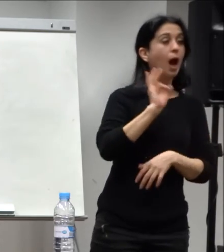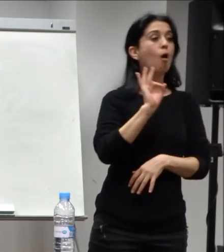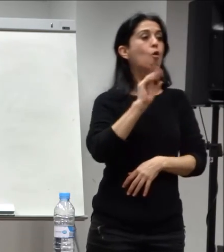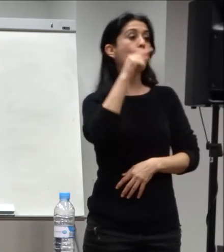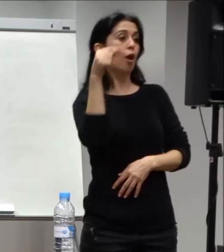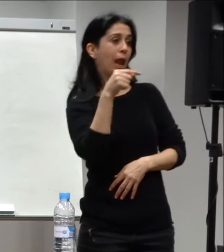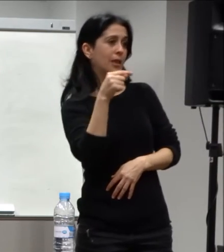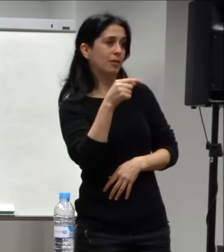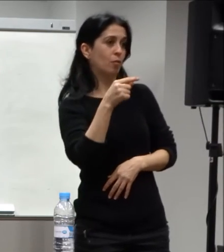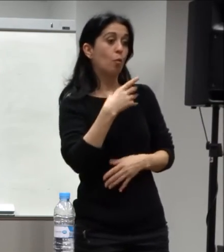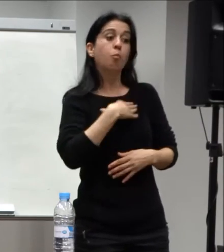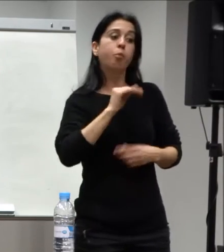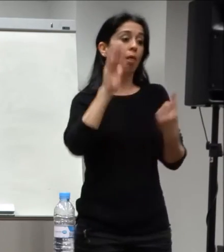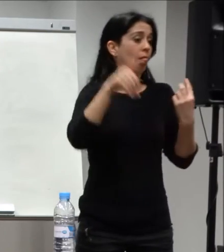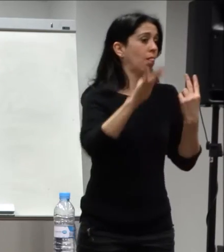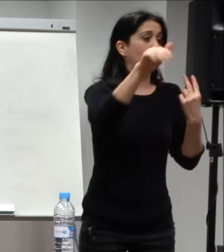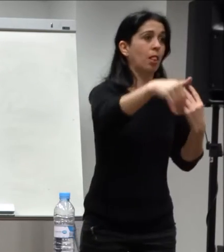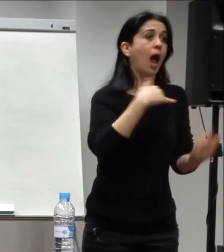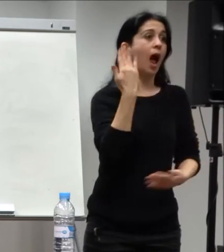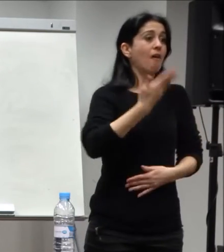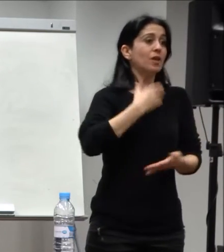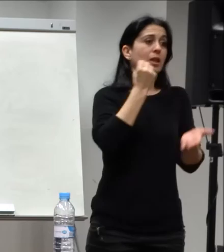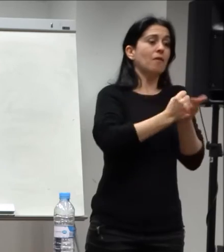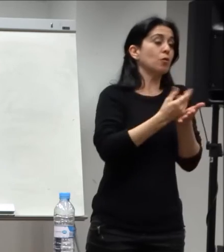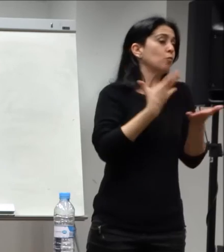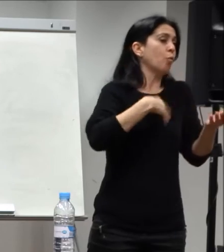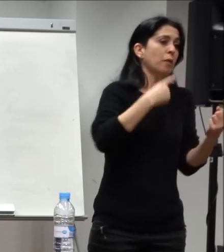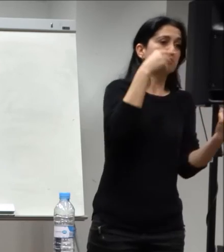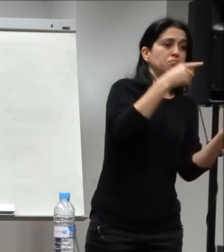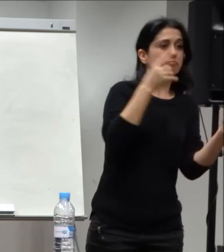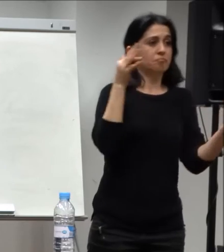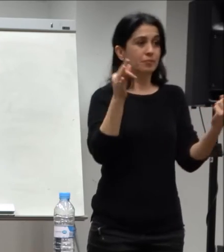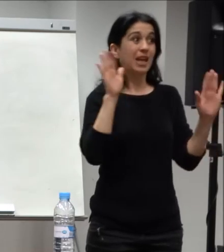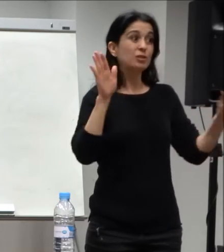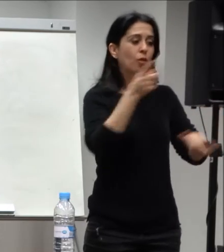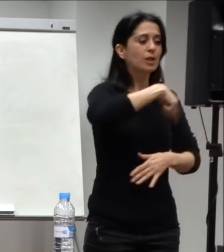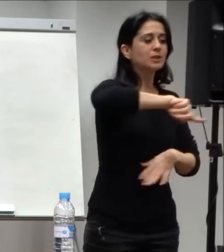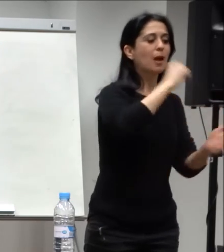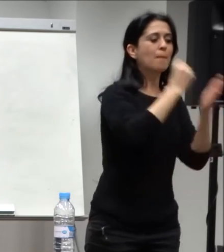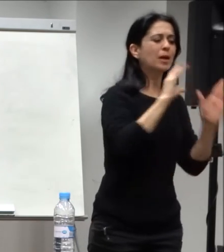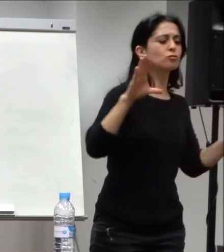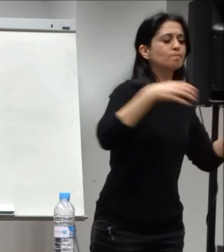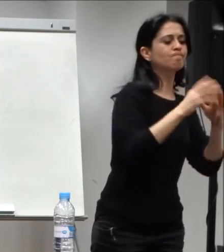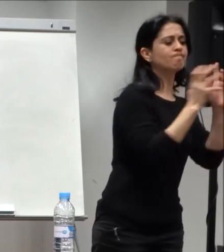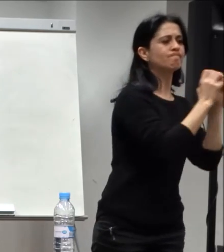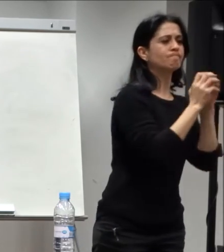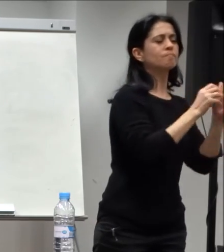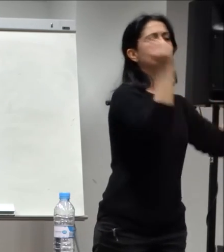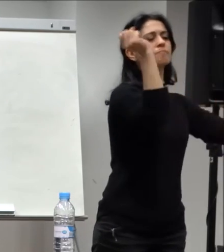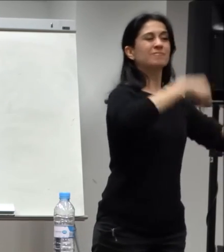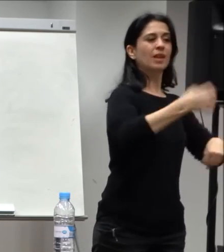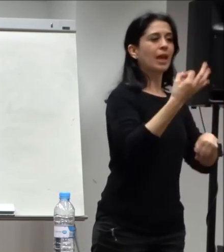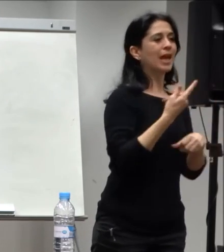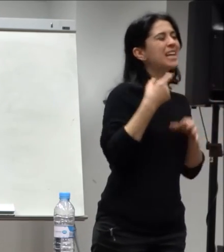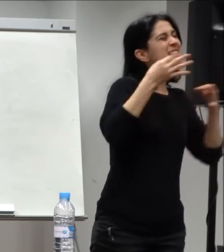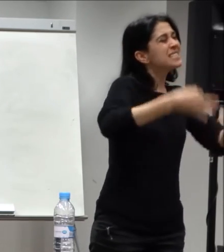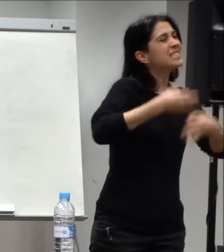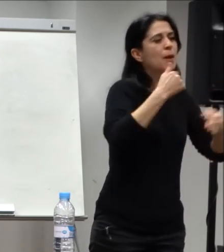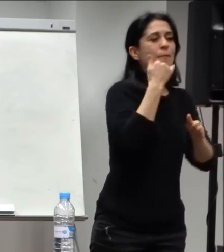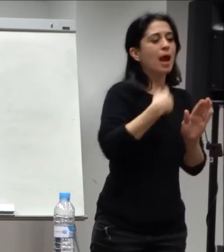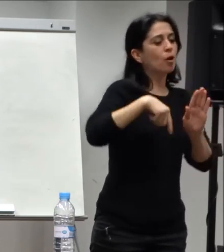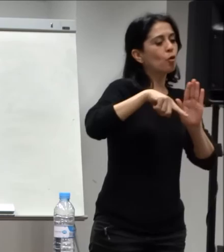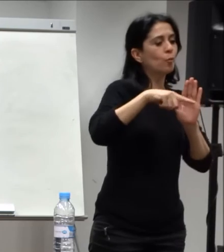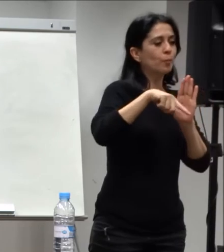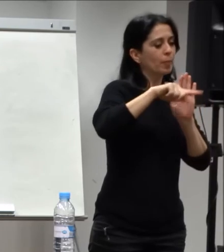de acuerdo en establecer un mínimo siempre a cobrar. ¿Vale? O sea que la cláusula suelo es